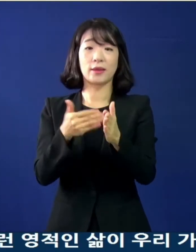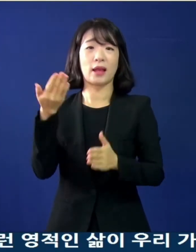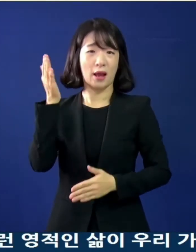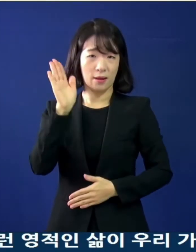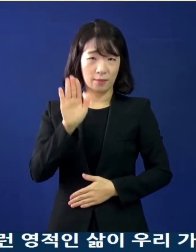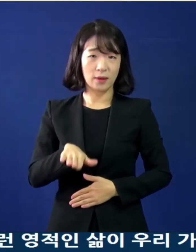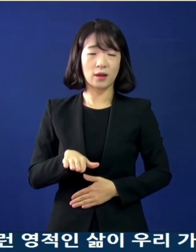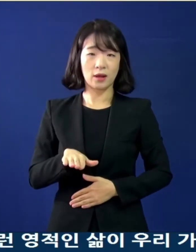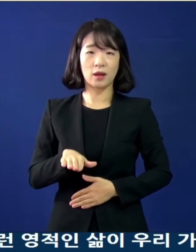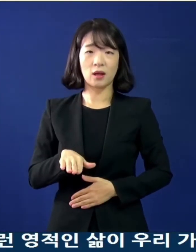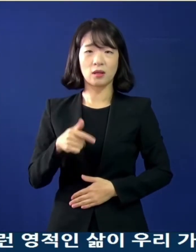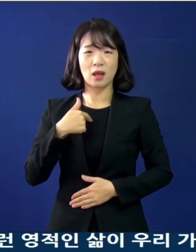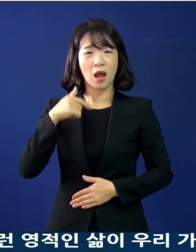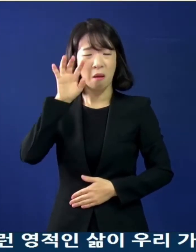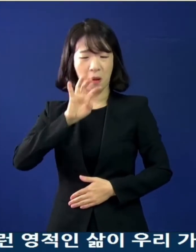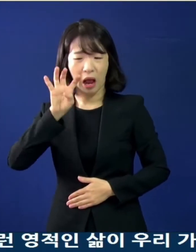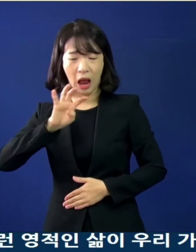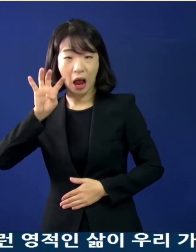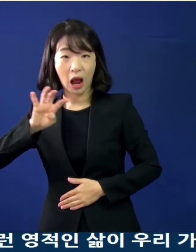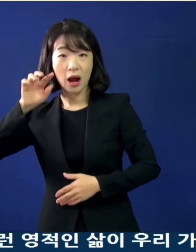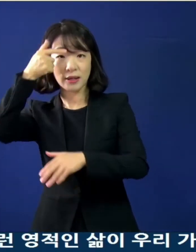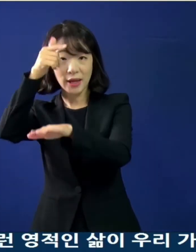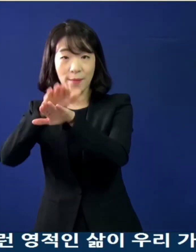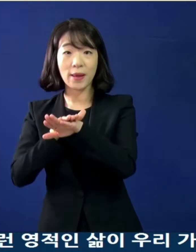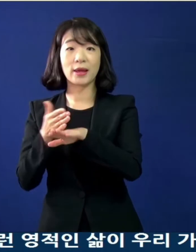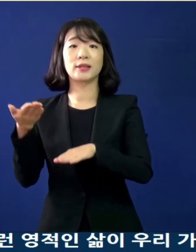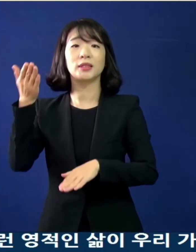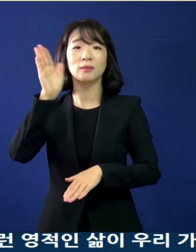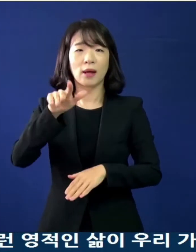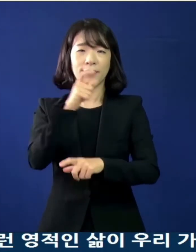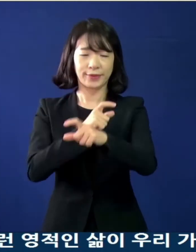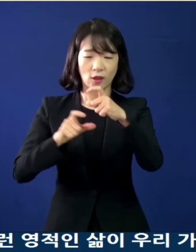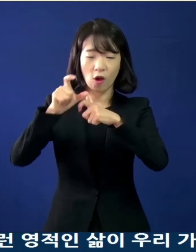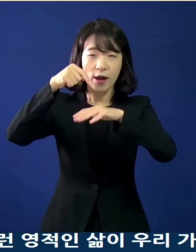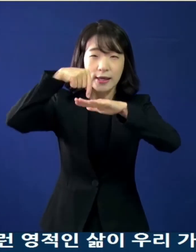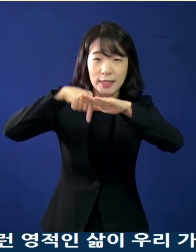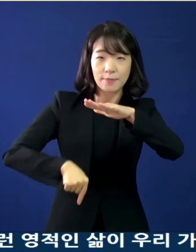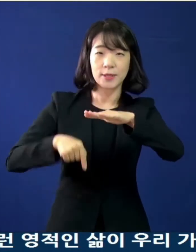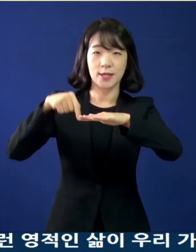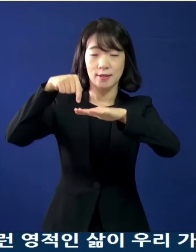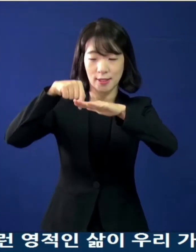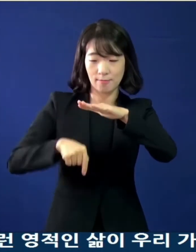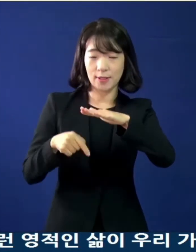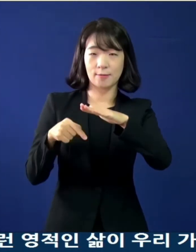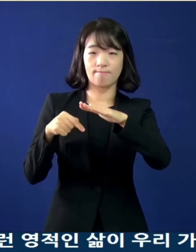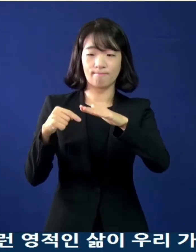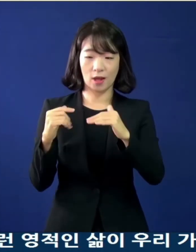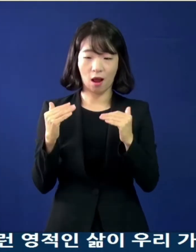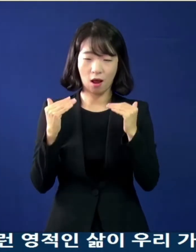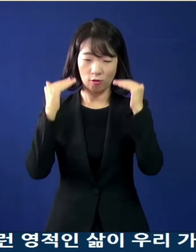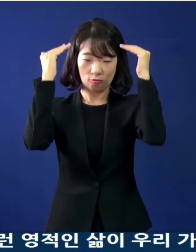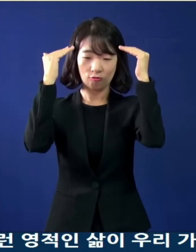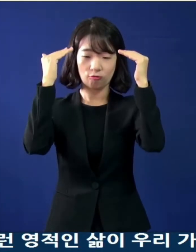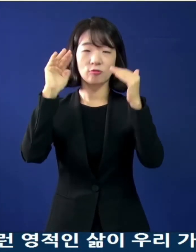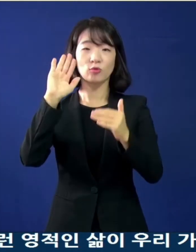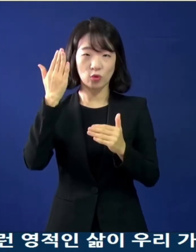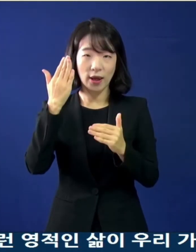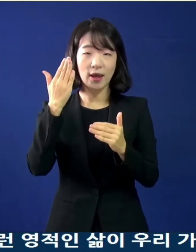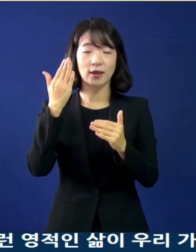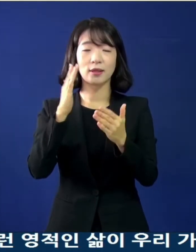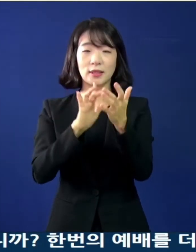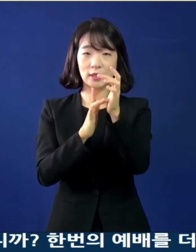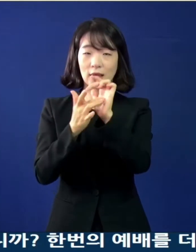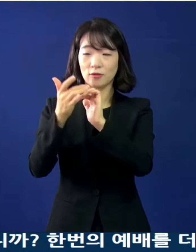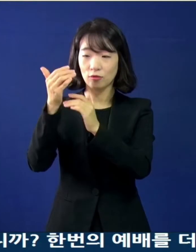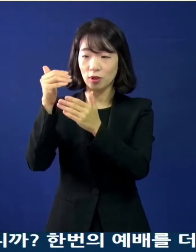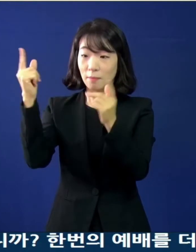것보다는 반복되는 예배였지만 그 예배에 더욱더 깊이, 더욱더 성숙하게 주님을 만나는 자리로 나아갈 수